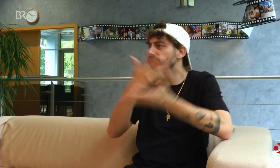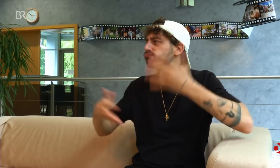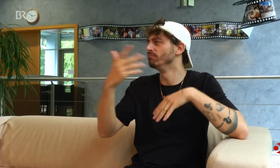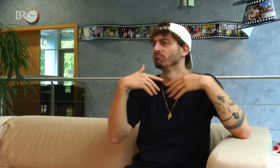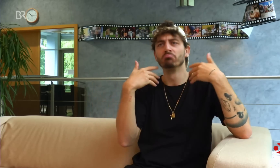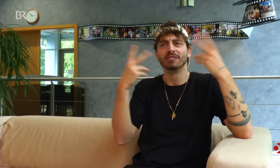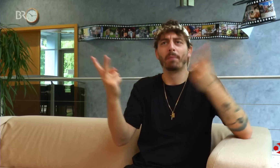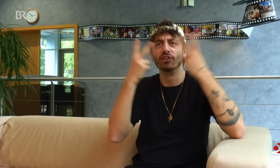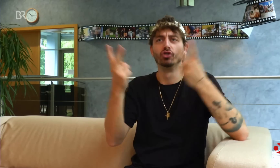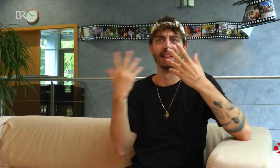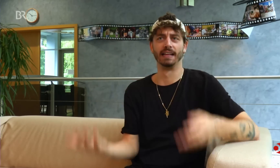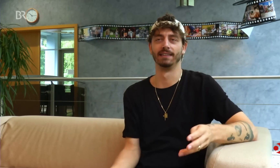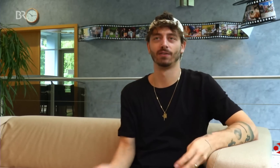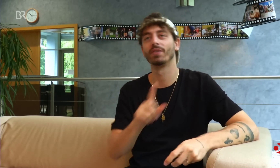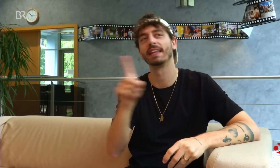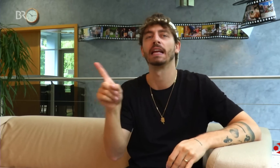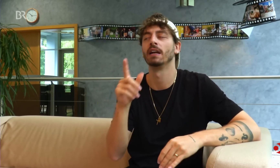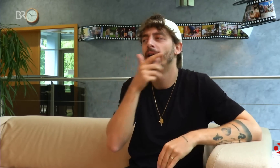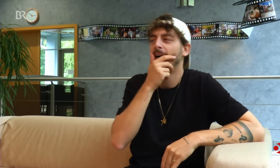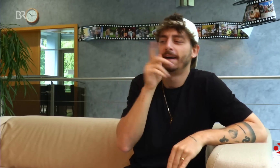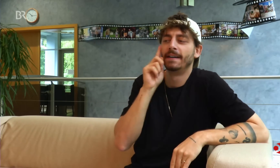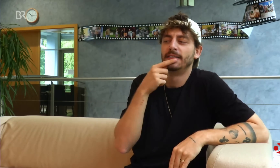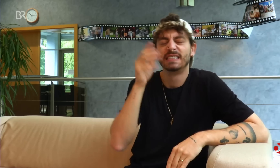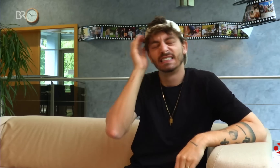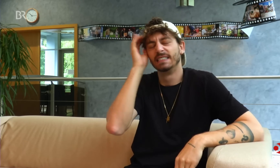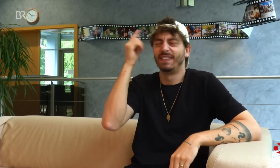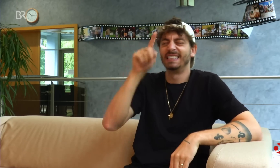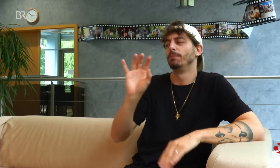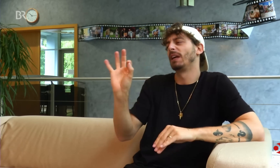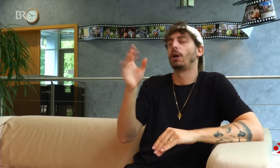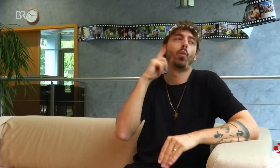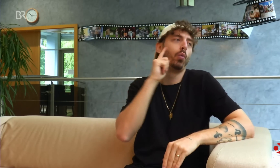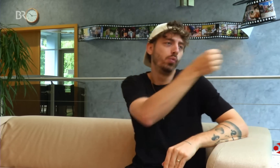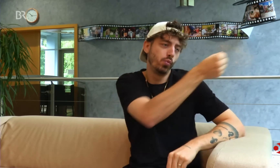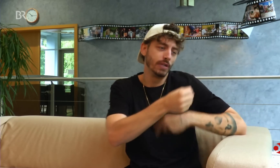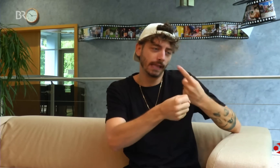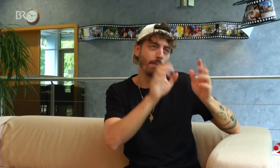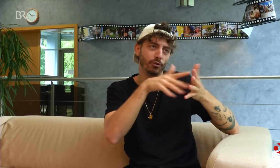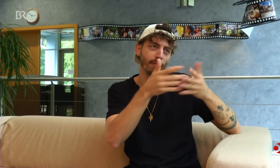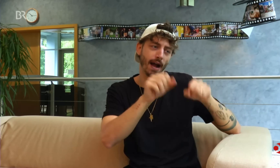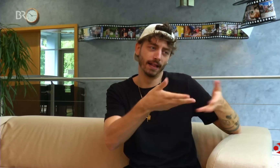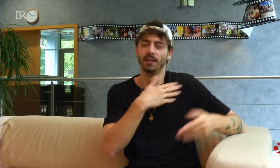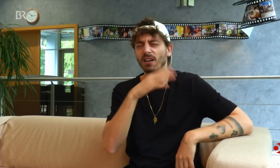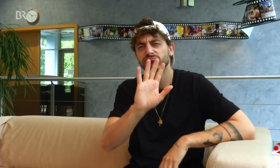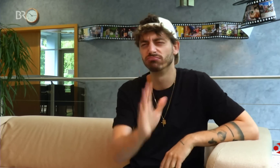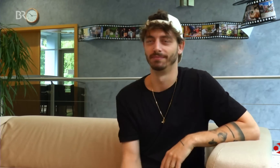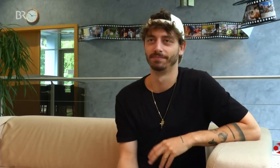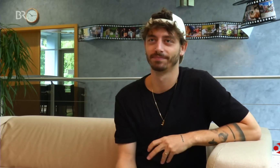Und nicht sofort Kopfschmerzen bekommen, wenn es um Taubheit geht und dann lieber eine hörende Person nehmen, die gebärden kann.